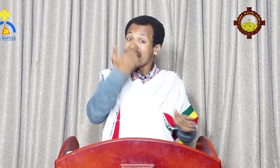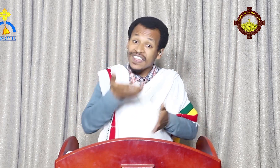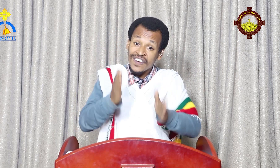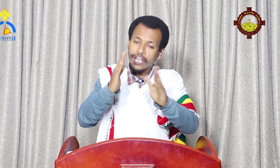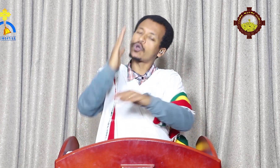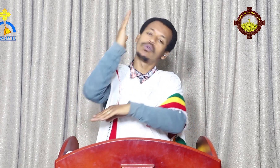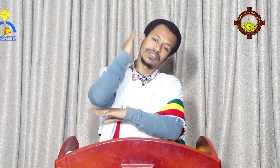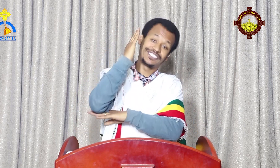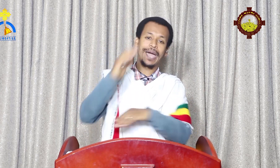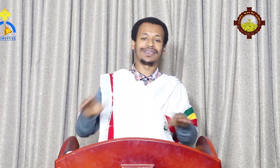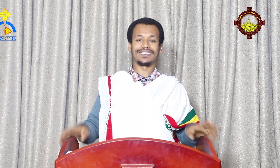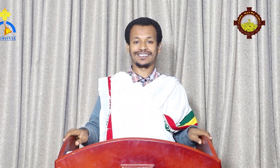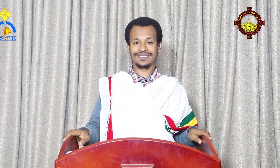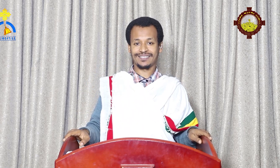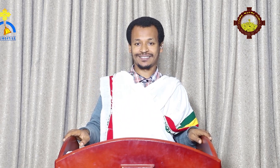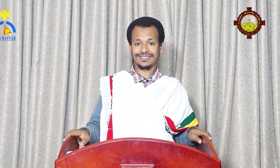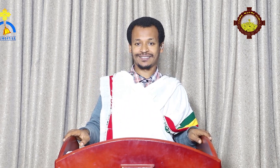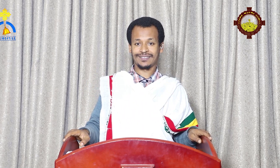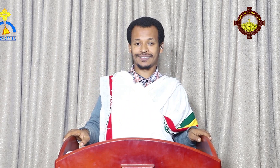ማን የፈቀደው? እግዚአብሔር።